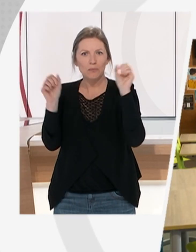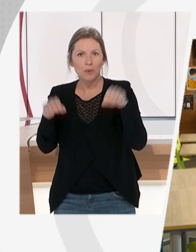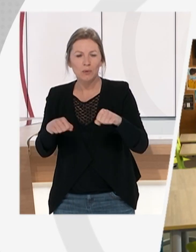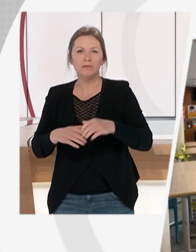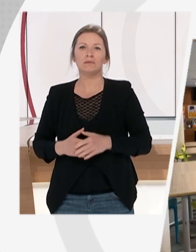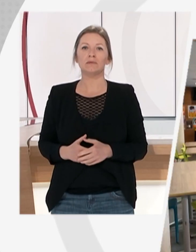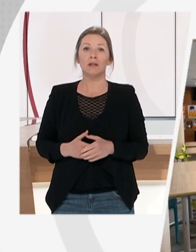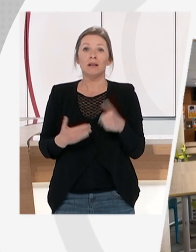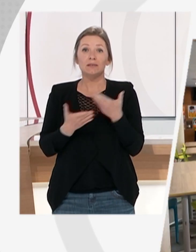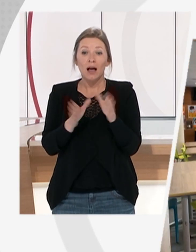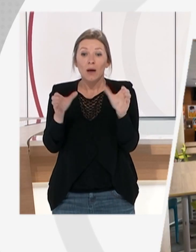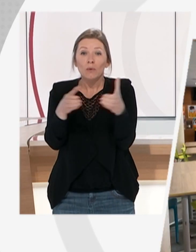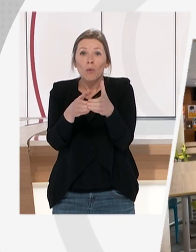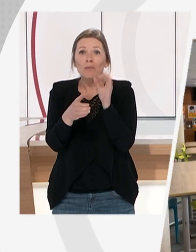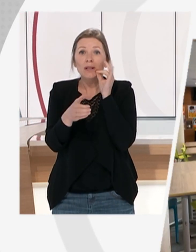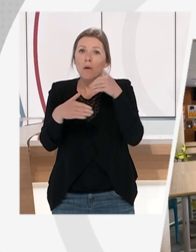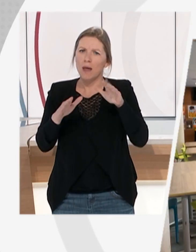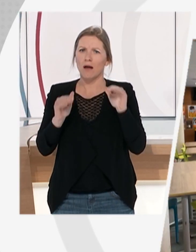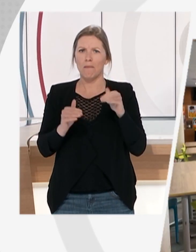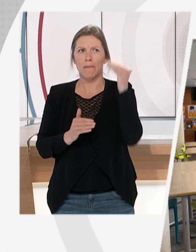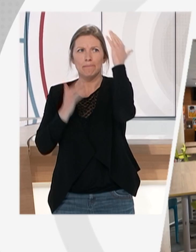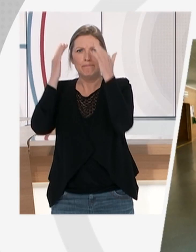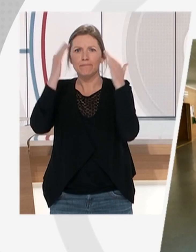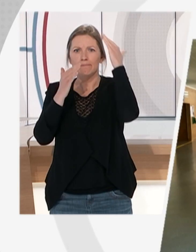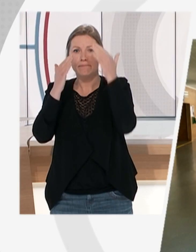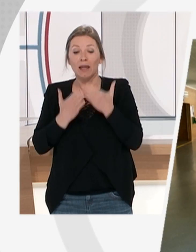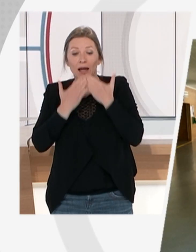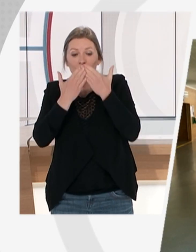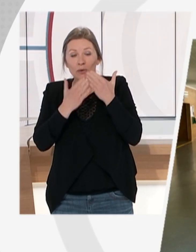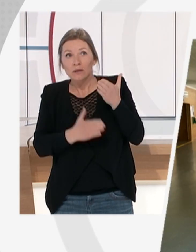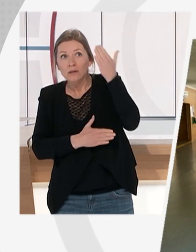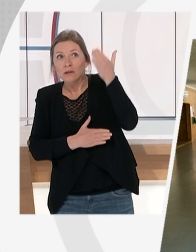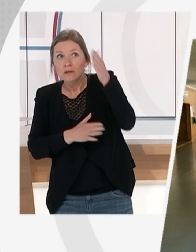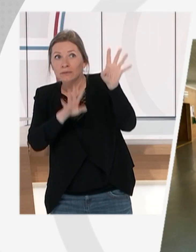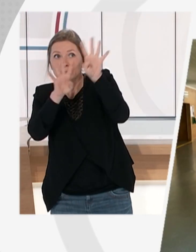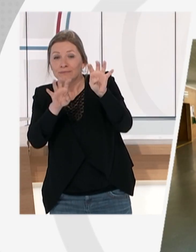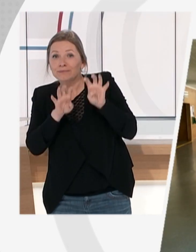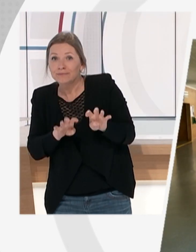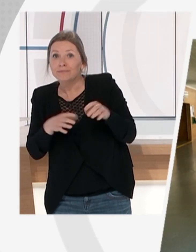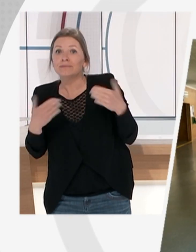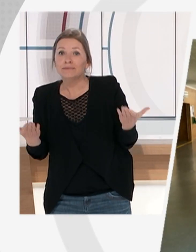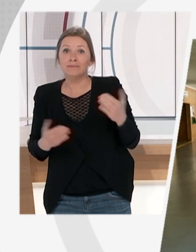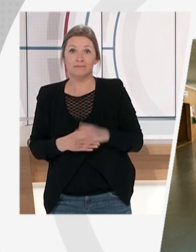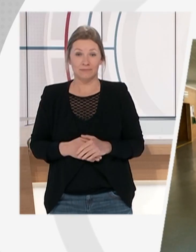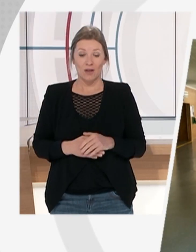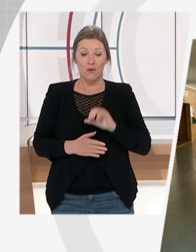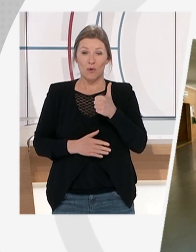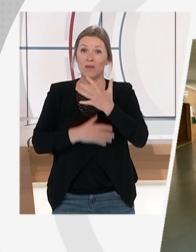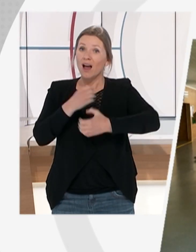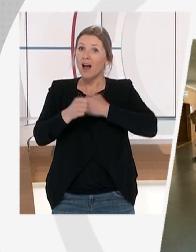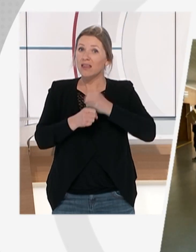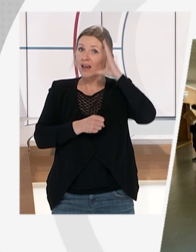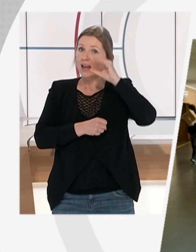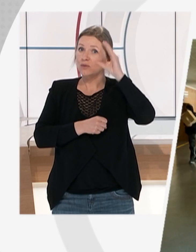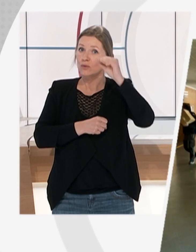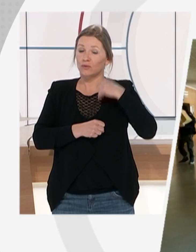présentiel ne fait pas oublier l'inquiétude de ces jeunes pour la suite de leurs études. L'université espère pouvoir accueillir plus d'étudiants, notamment